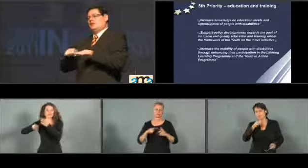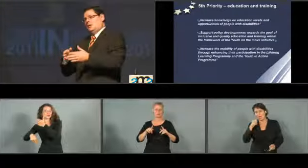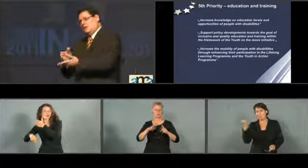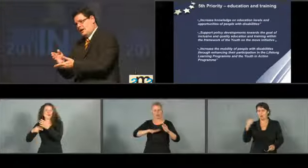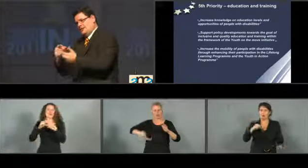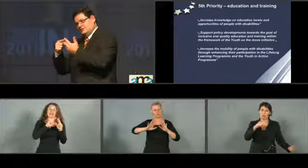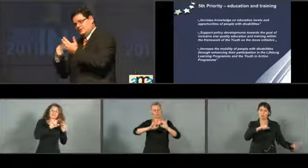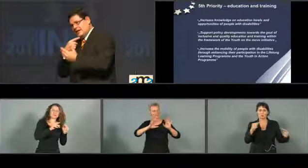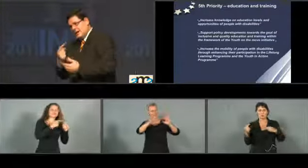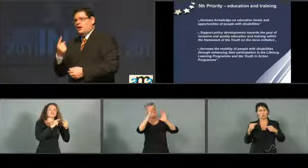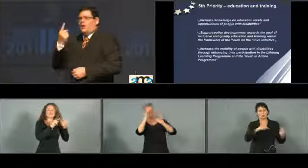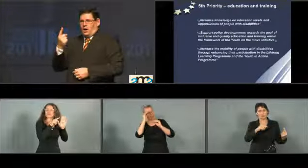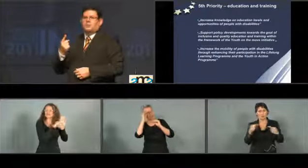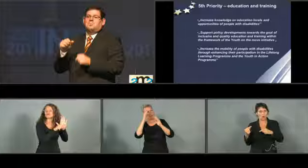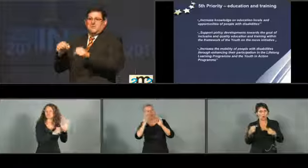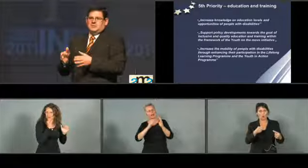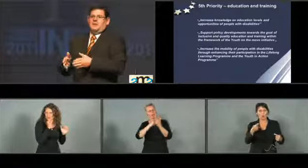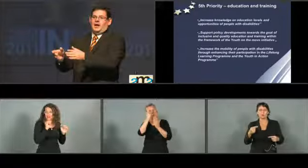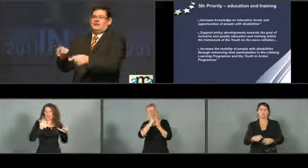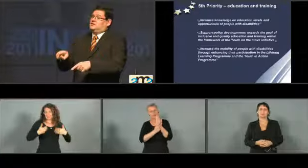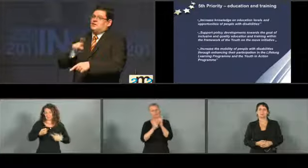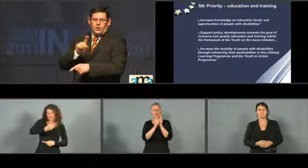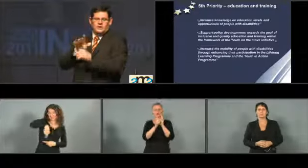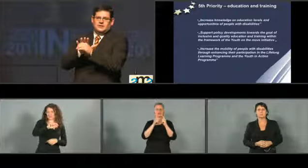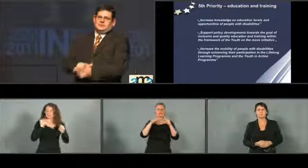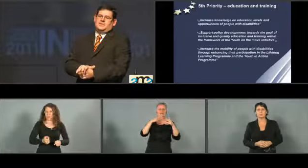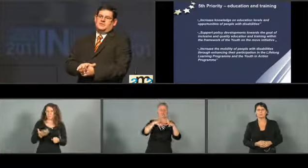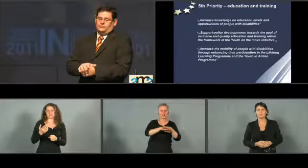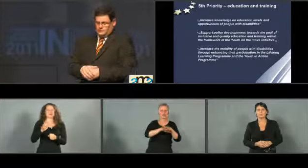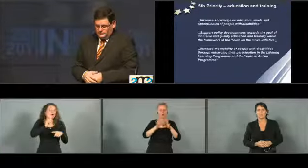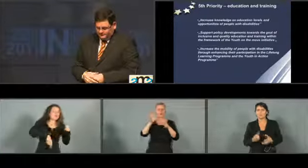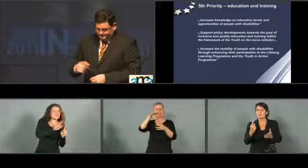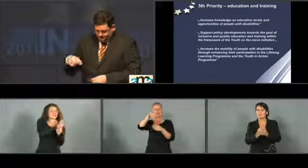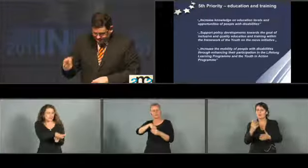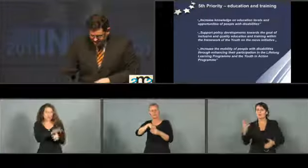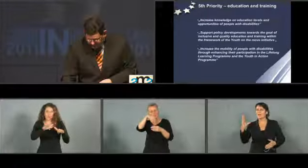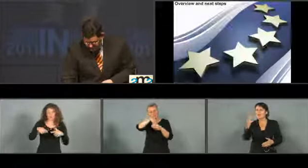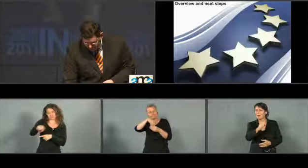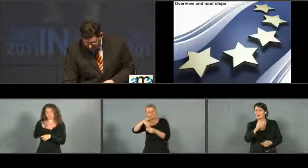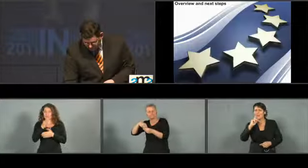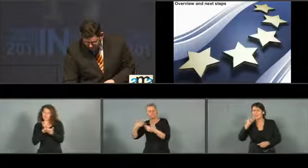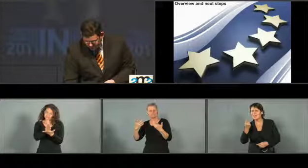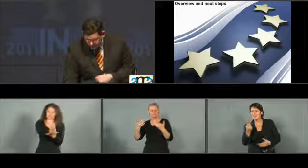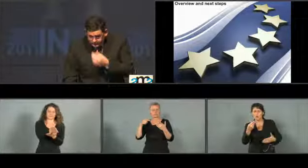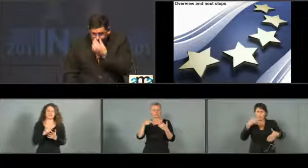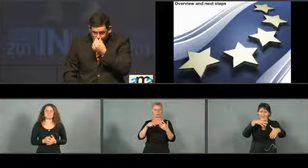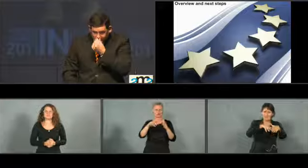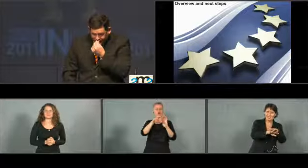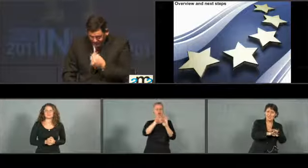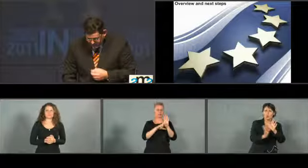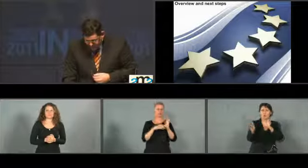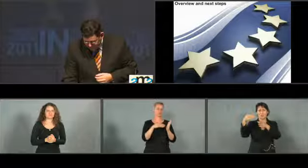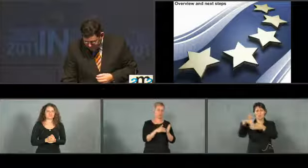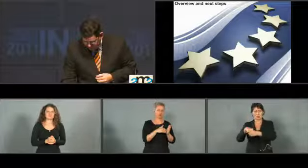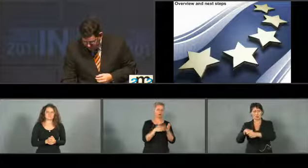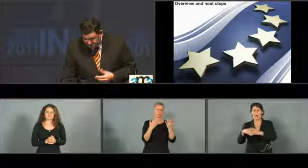d'inclusion. Et je vous ai expliqué que la Convention existe, il y a des points qui sont là, mais après, chacun doit pouvoir un petit peu arriver